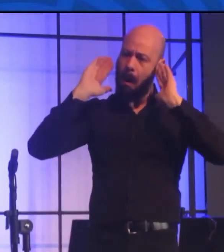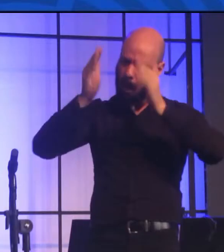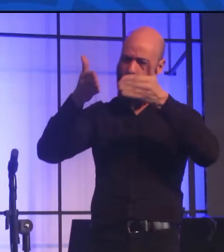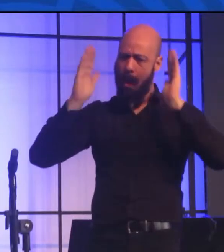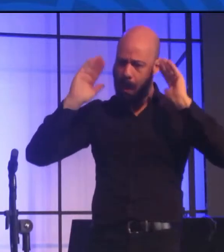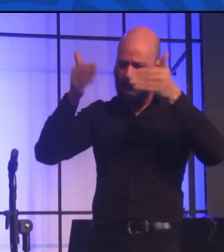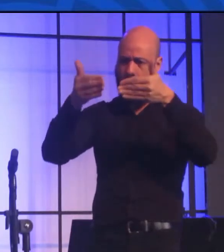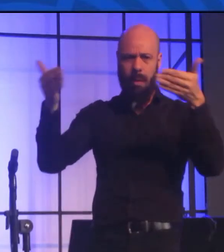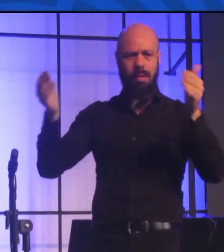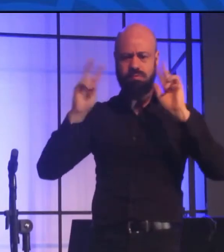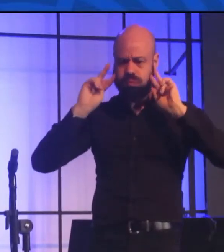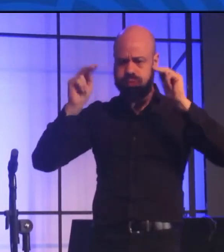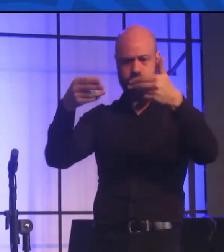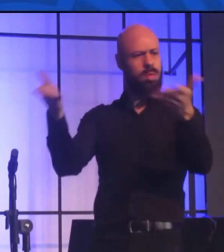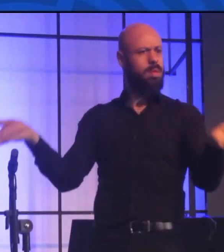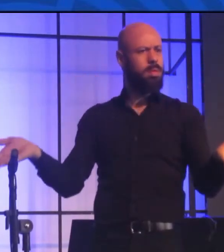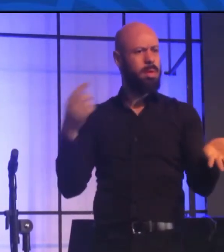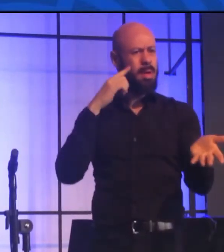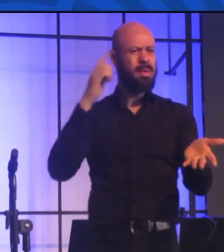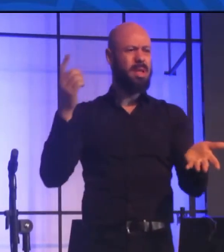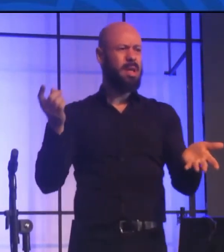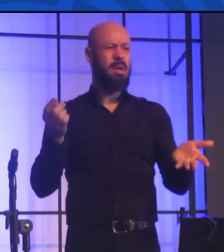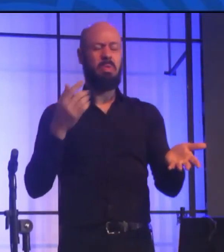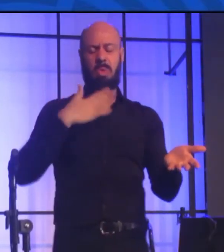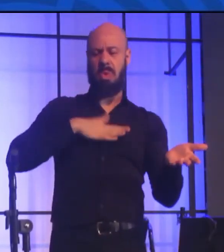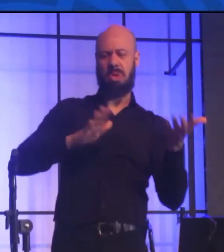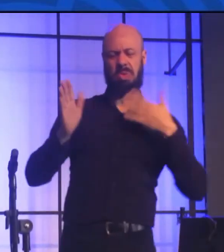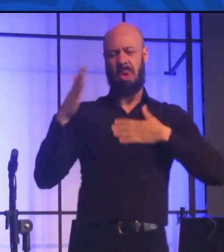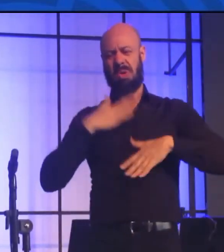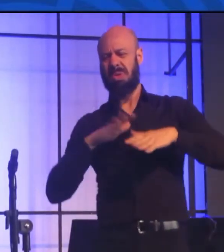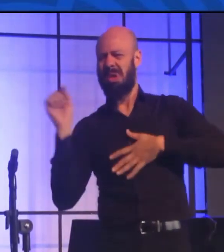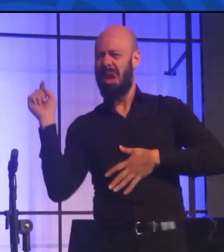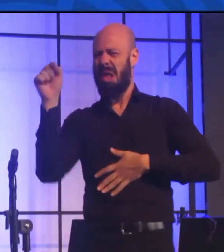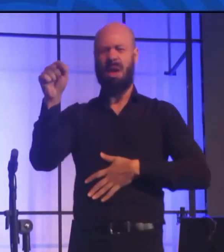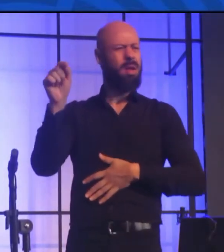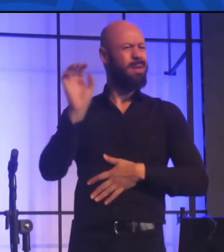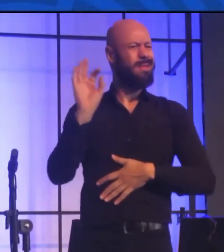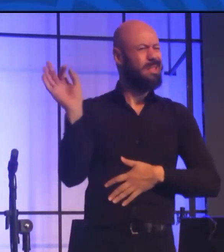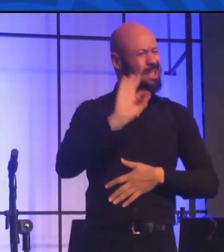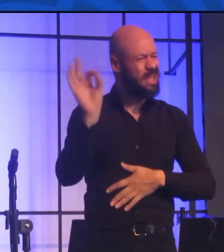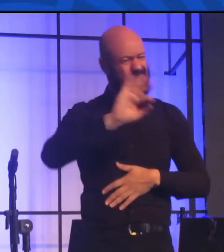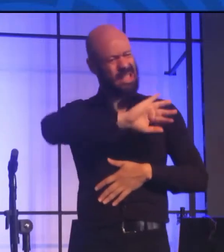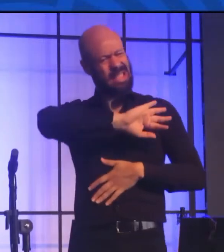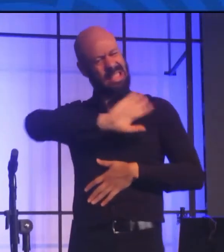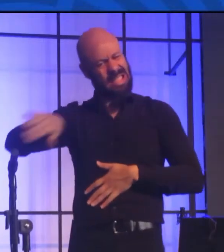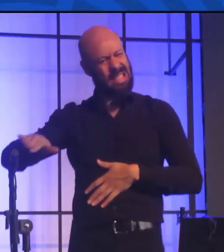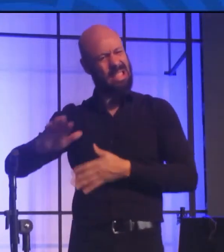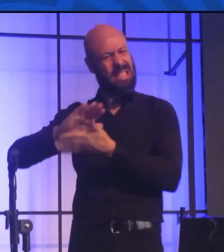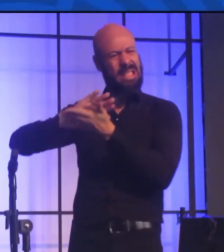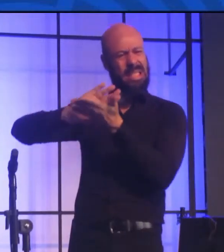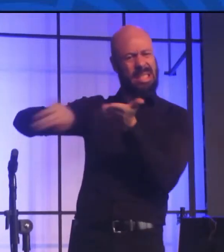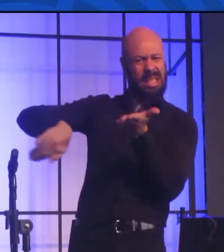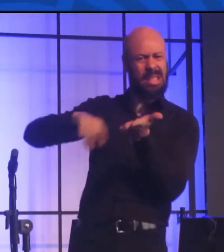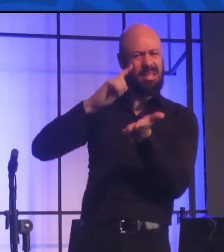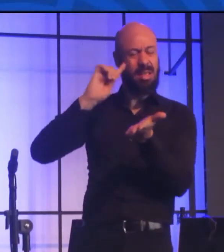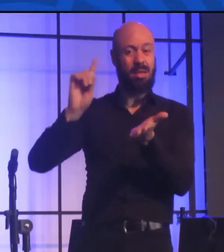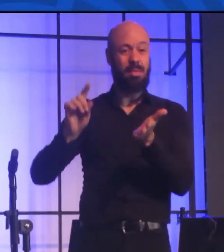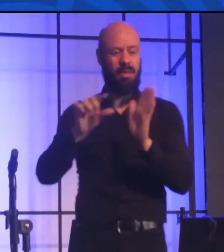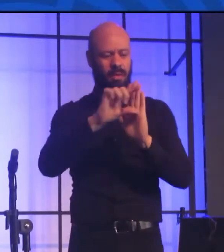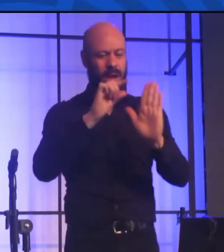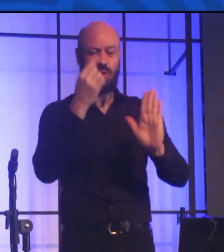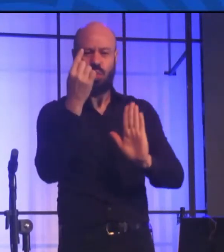não está mais se encaixando, nós não gostamos disso. Pare de viver no problema, pare de viver no versículo